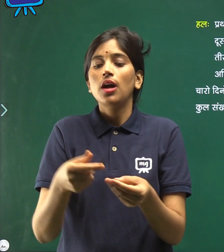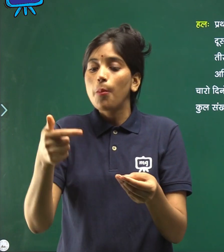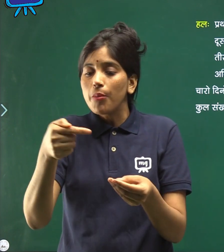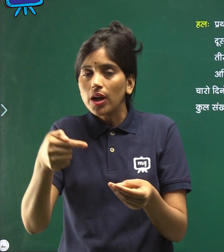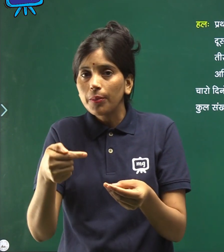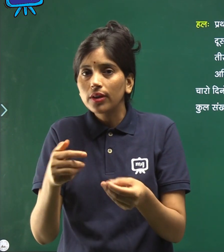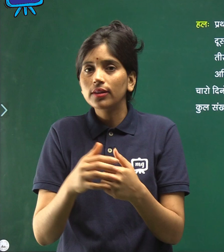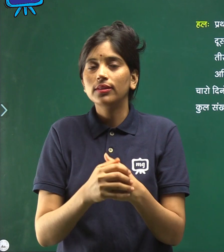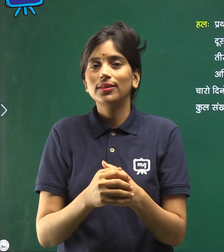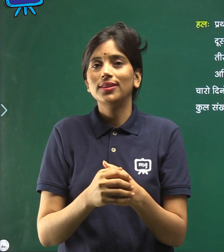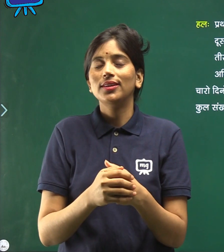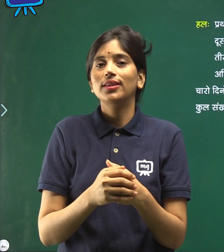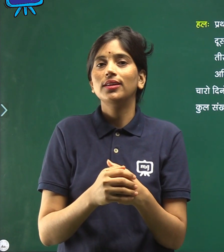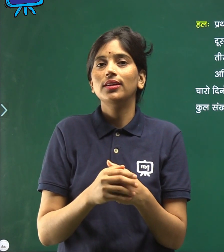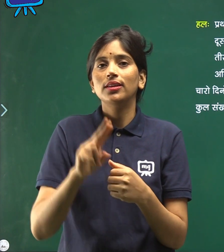बराबर